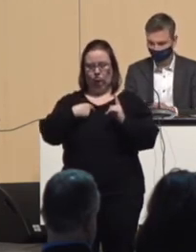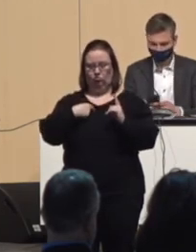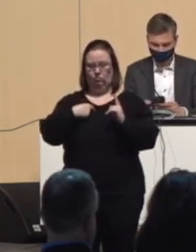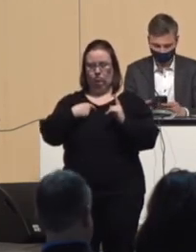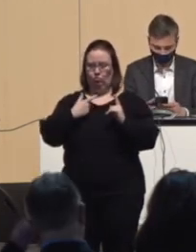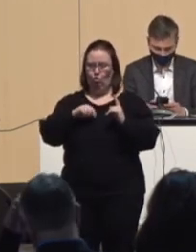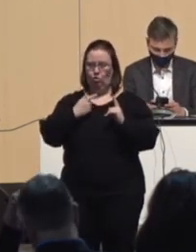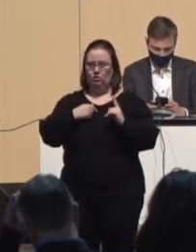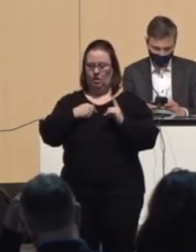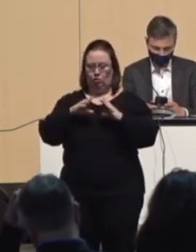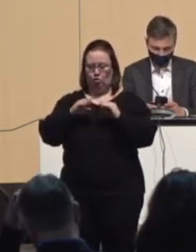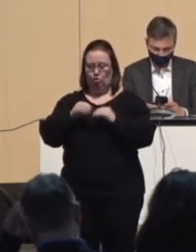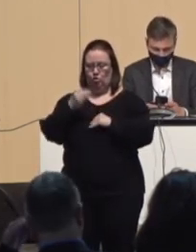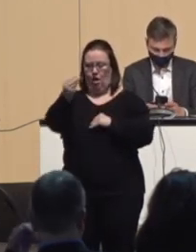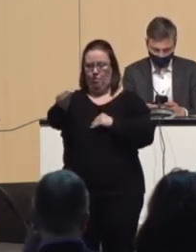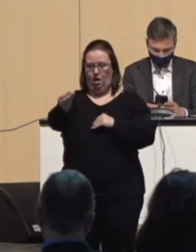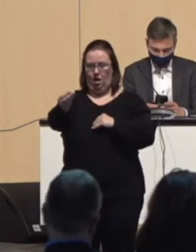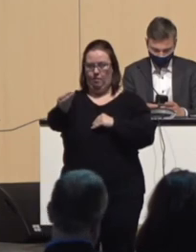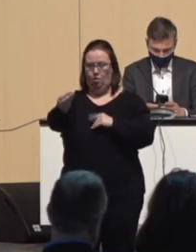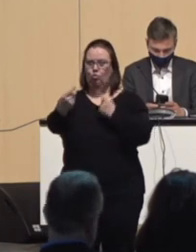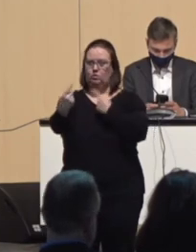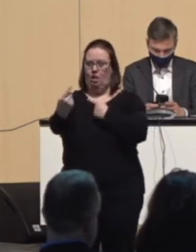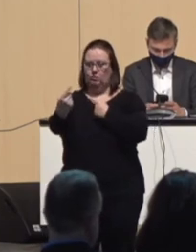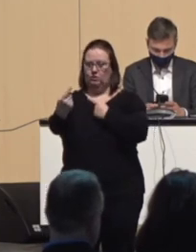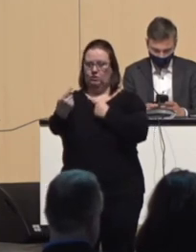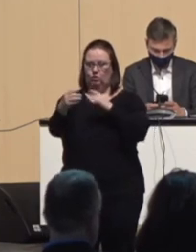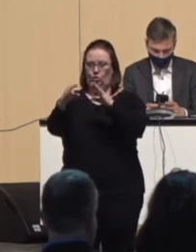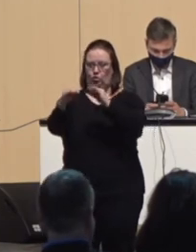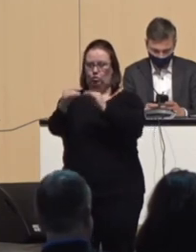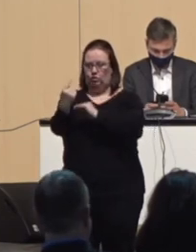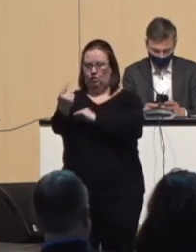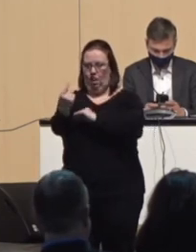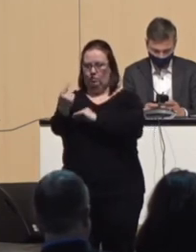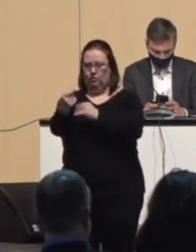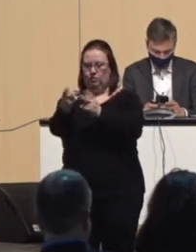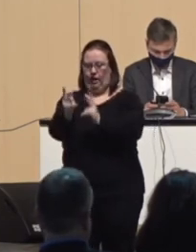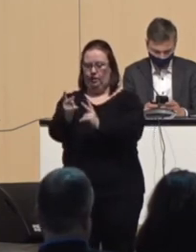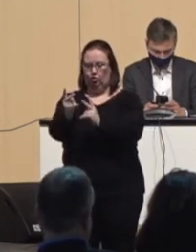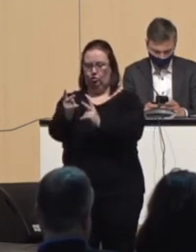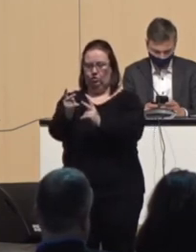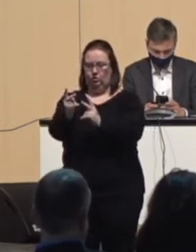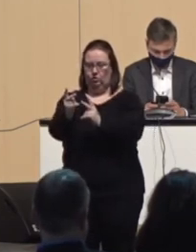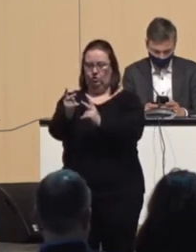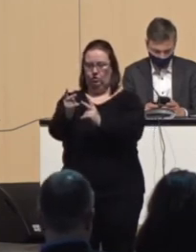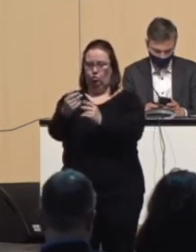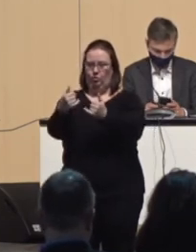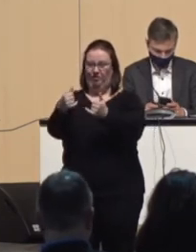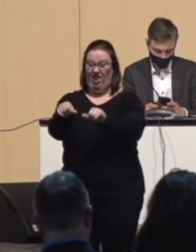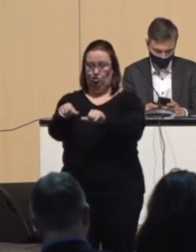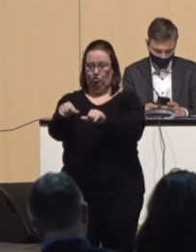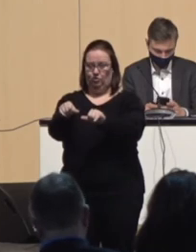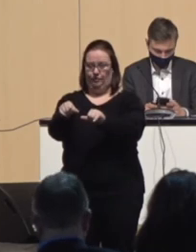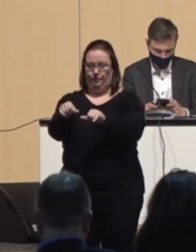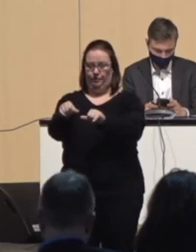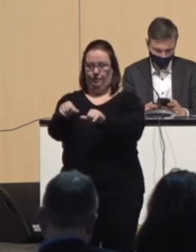die Konzessionsabgabe und der Konzessionär bekommt das Recht und auch die Pflicht,